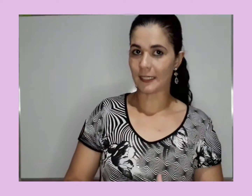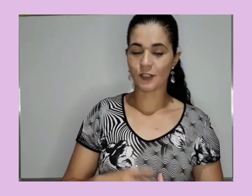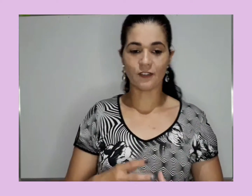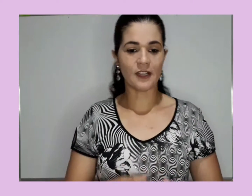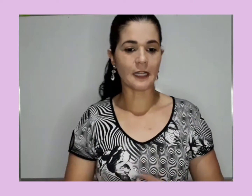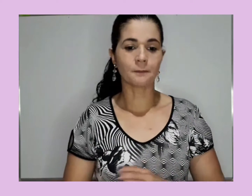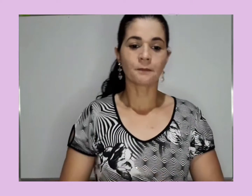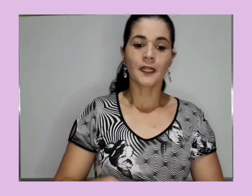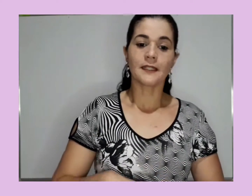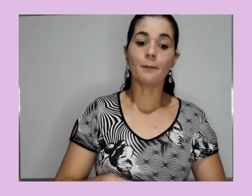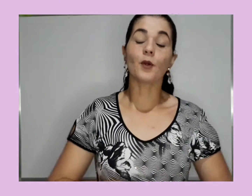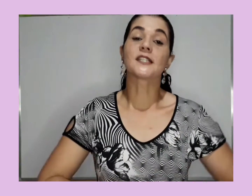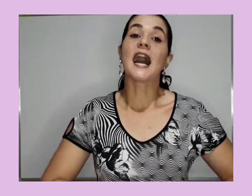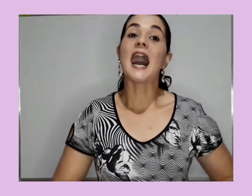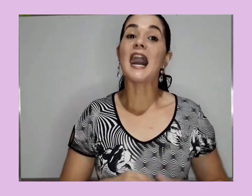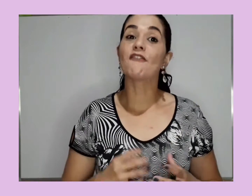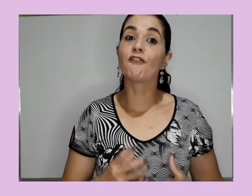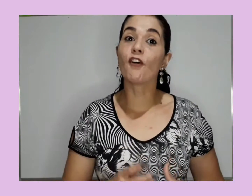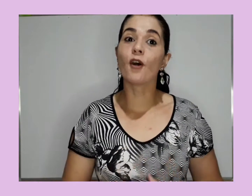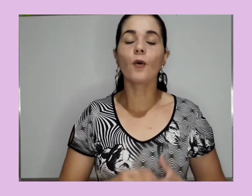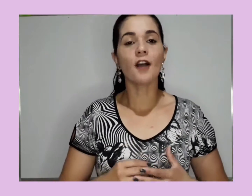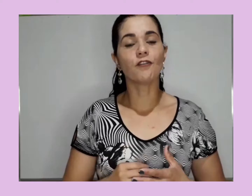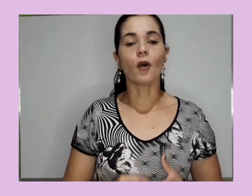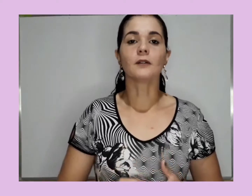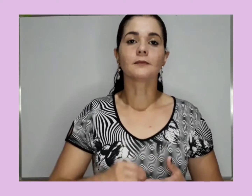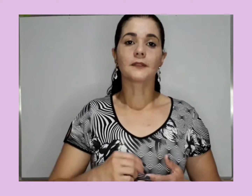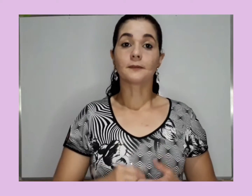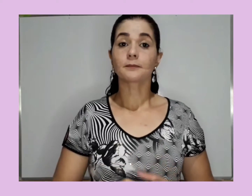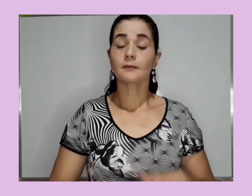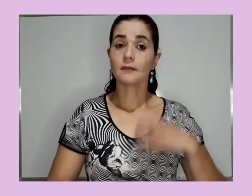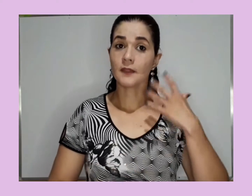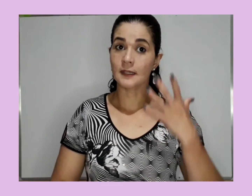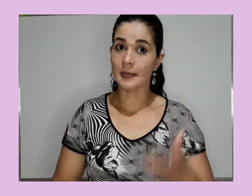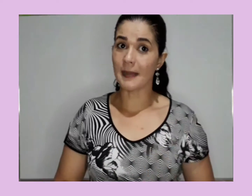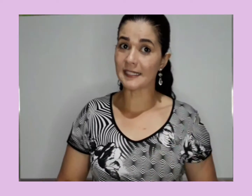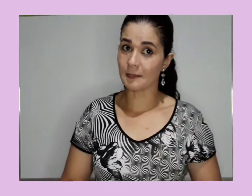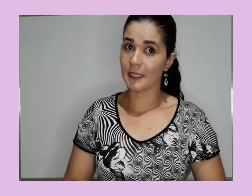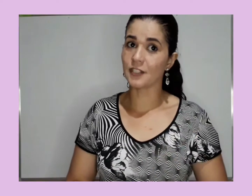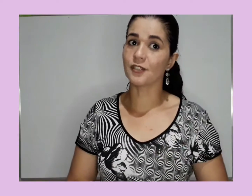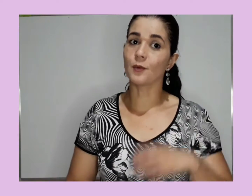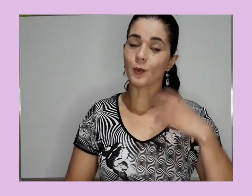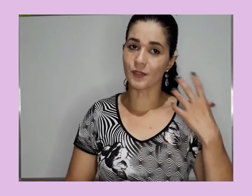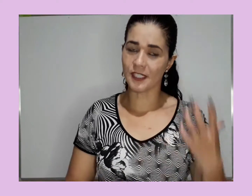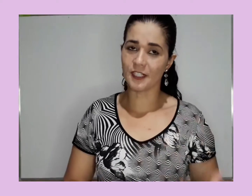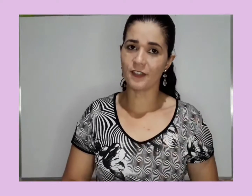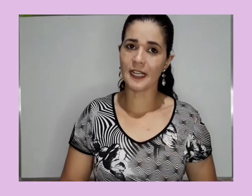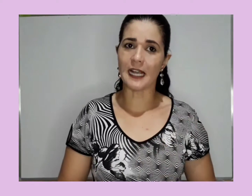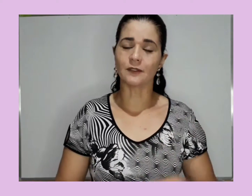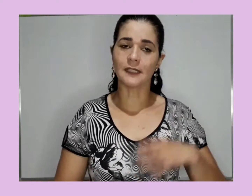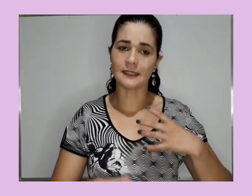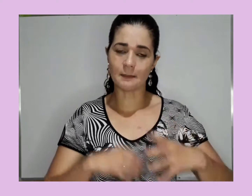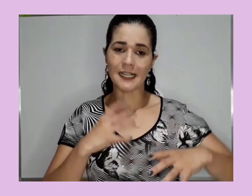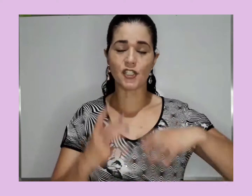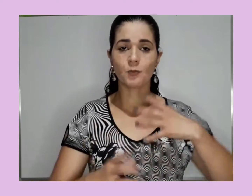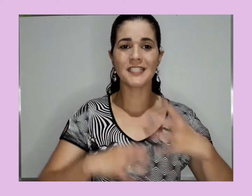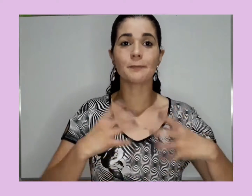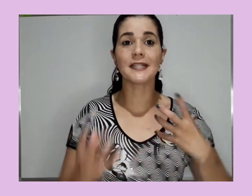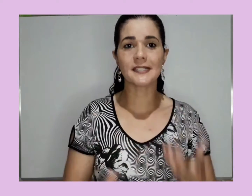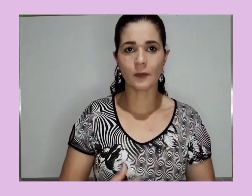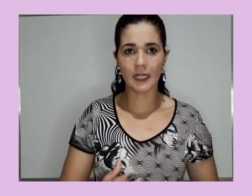se é afilhado. Depois, avô ou avó. Tem mais também de um significado, tá? Tem mais de uma expressão em